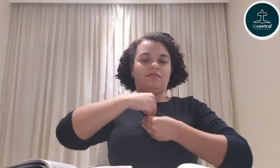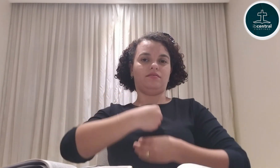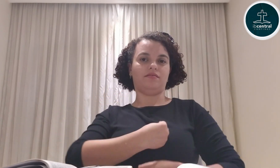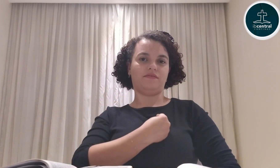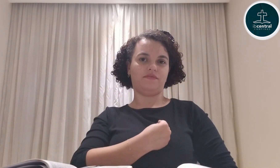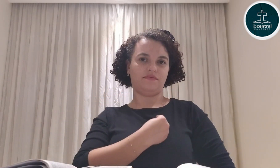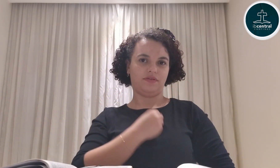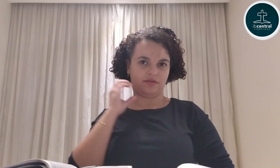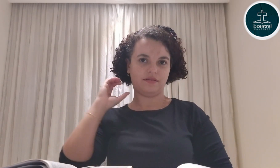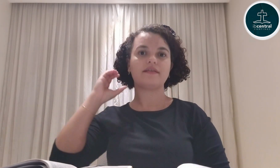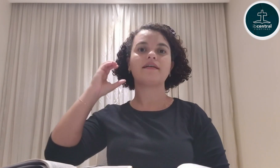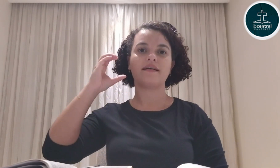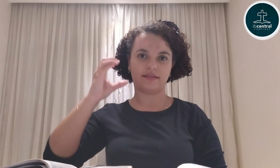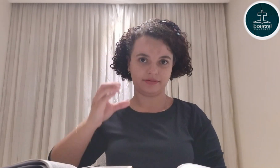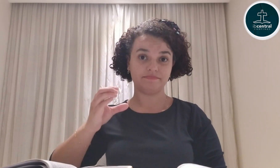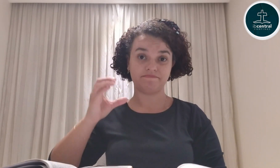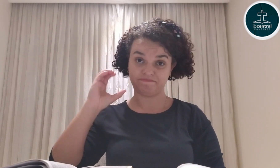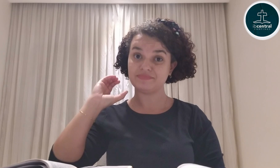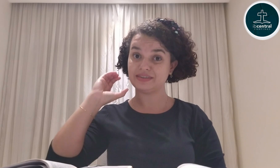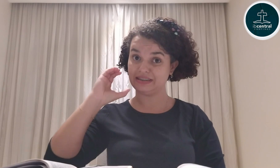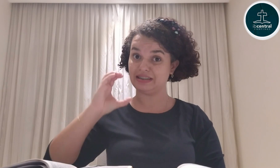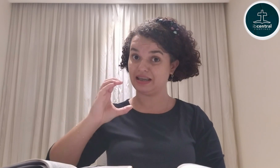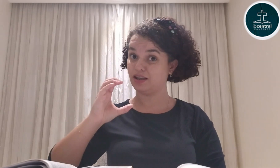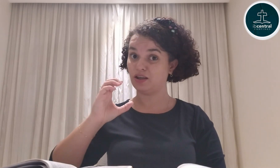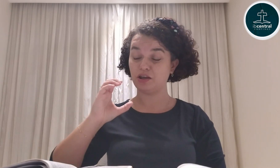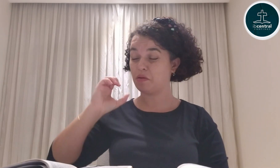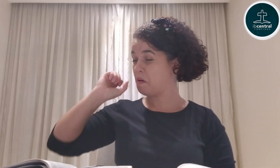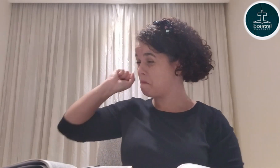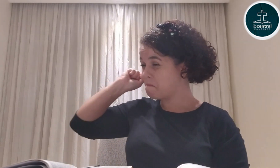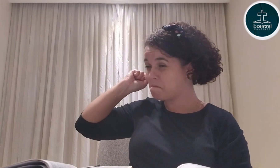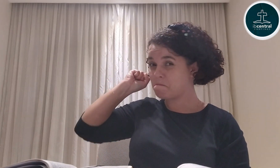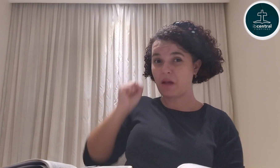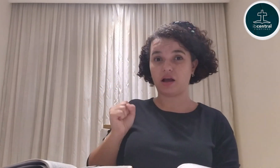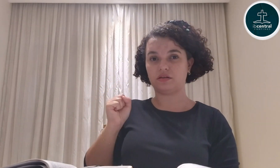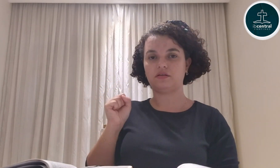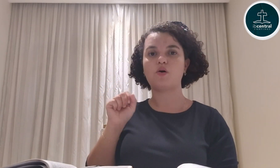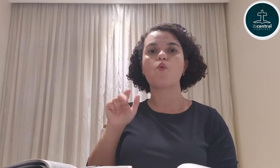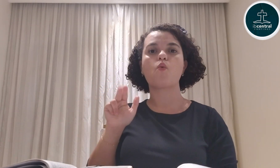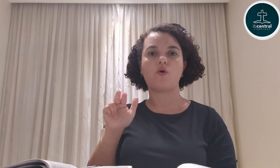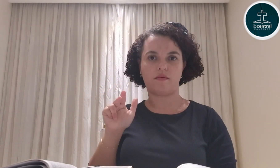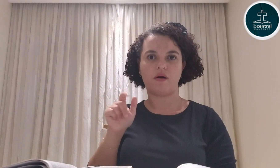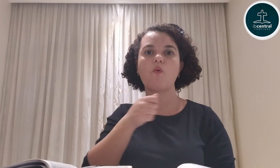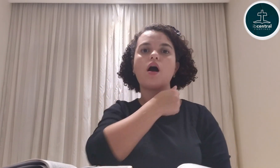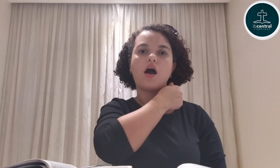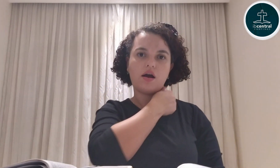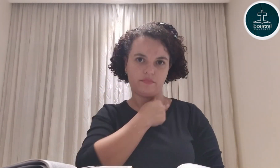E então o diabo entrou na vida de Caim e ele